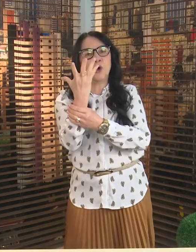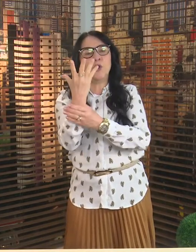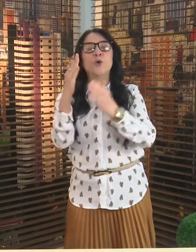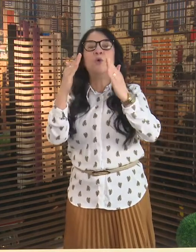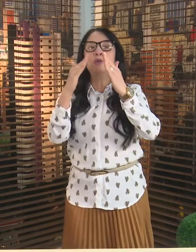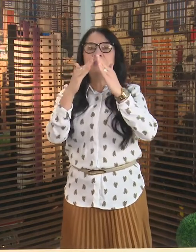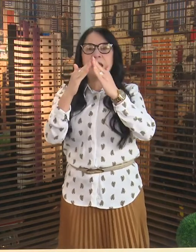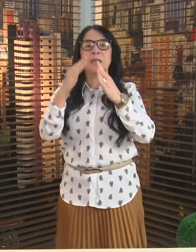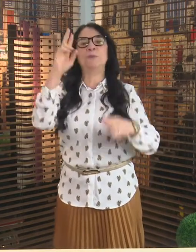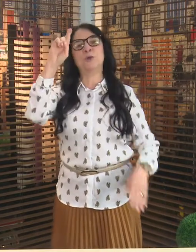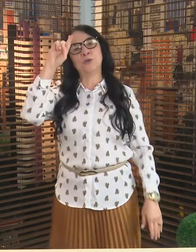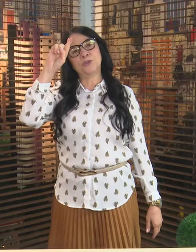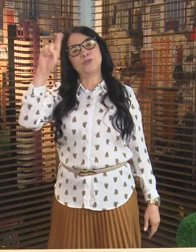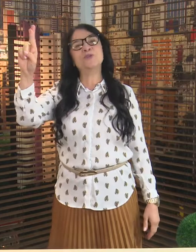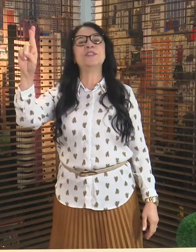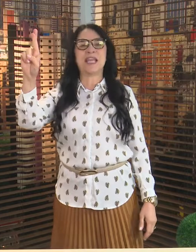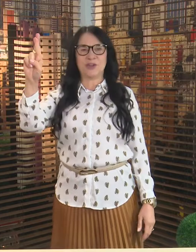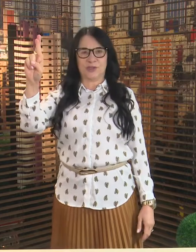fundou o templo do Senhor.